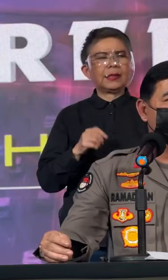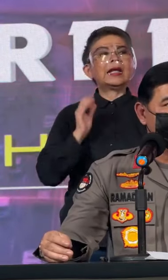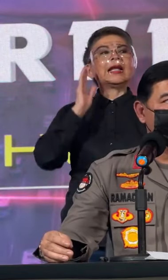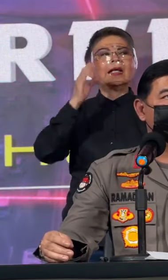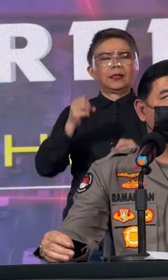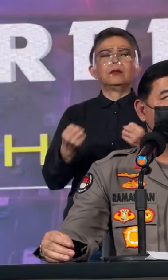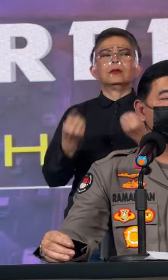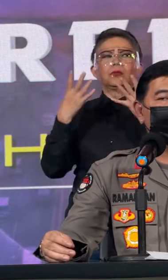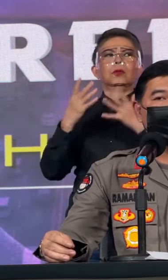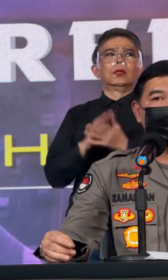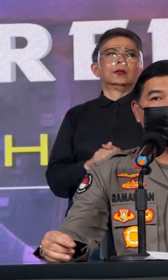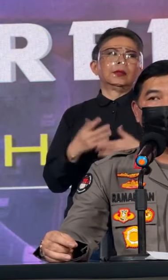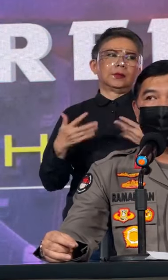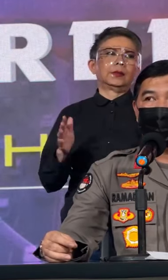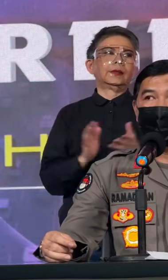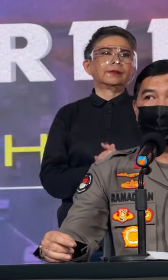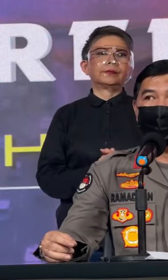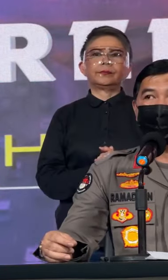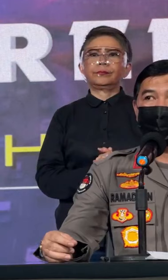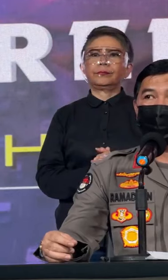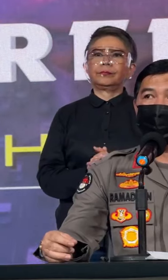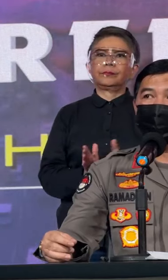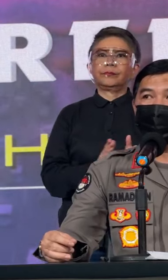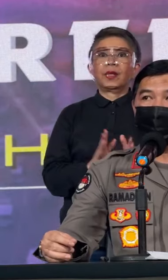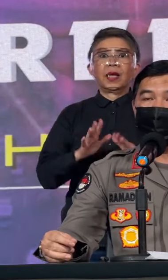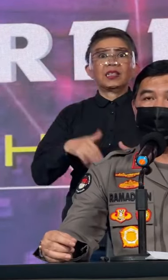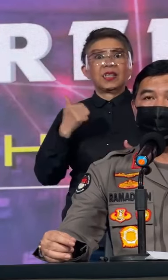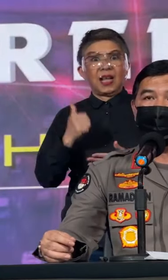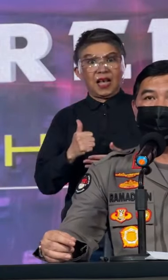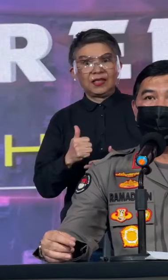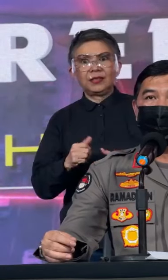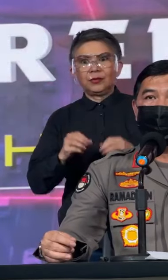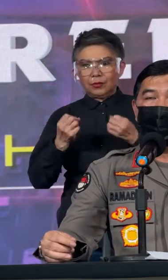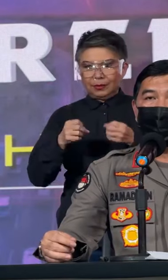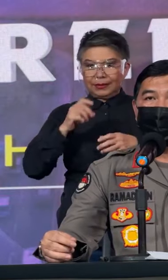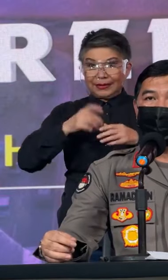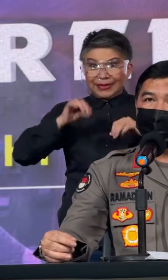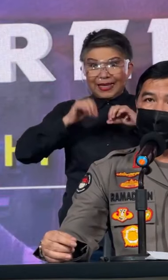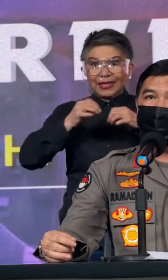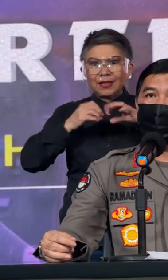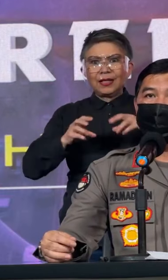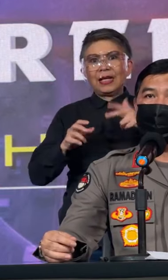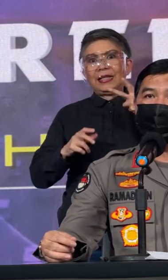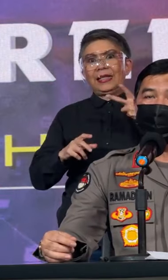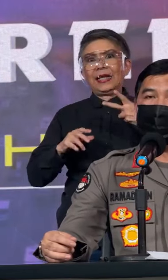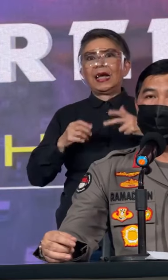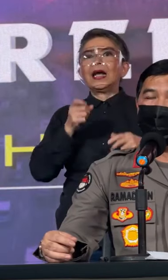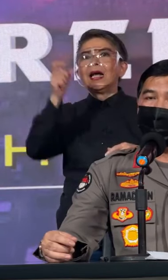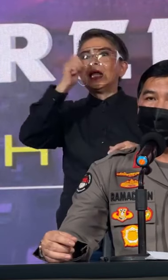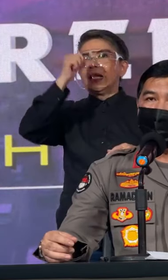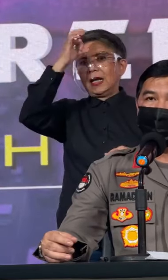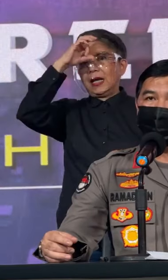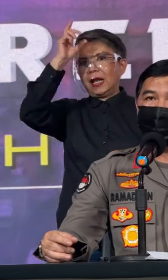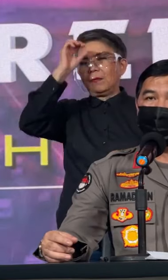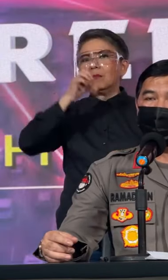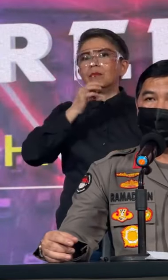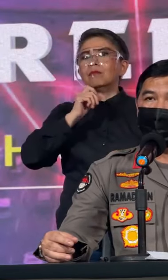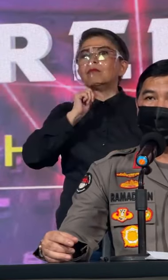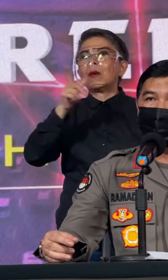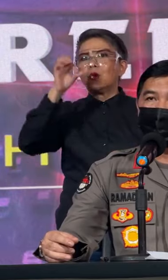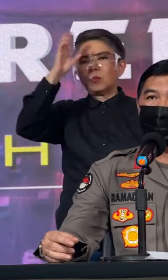berjalan sesuai ini. Ya, yang jelas update-nya ada 3 laporan polisi,